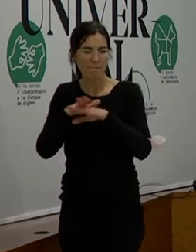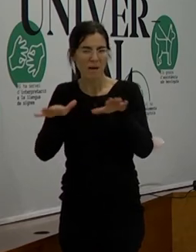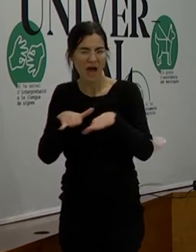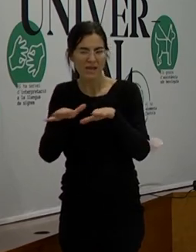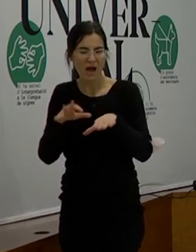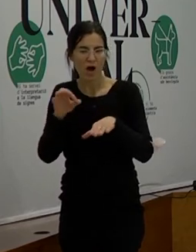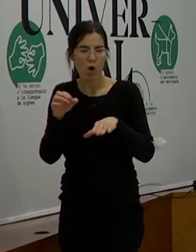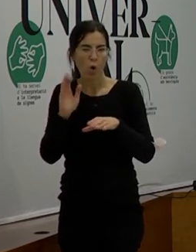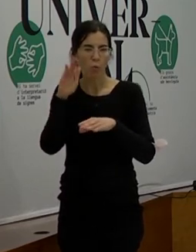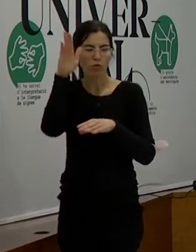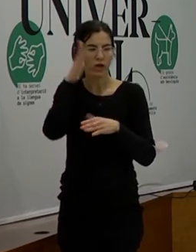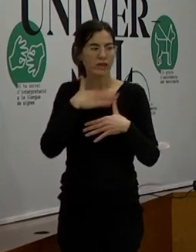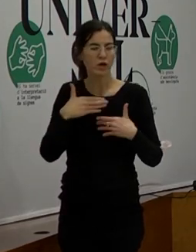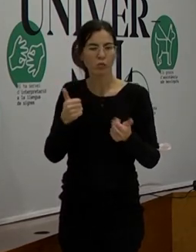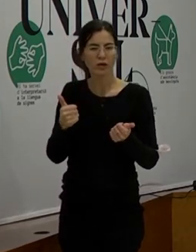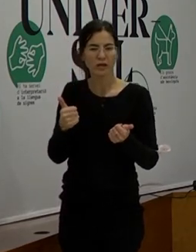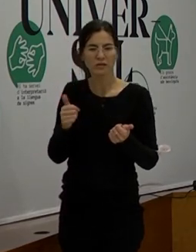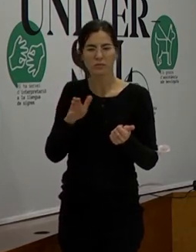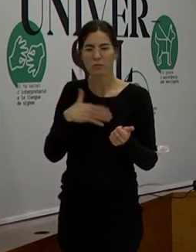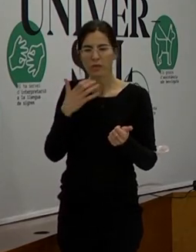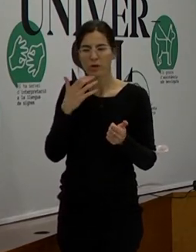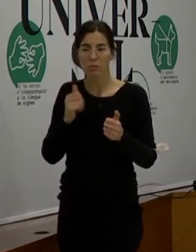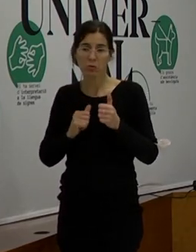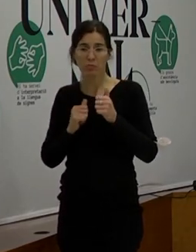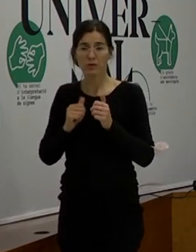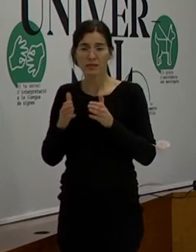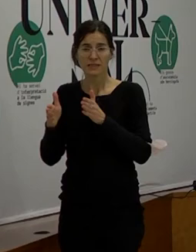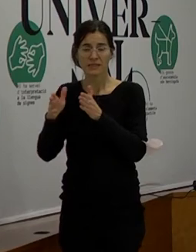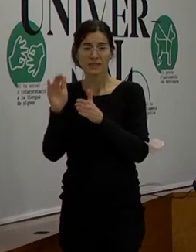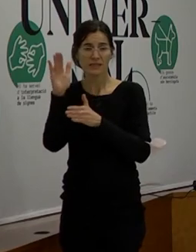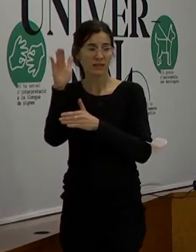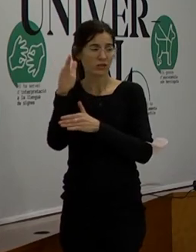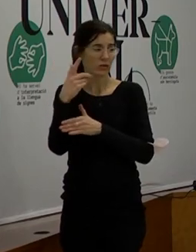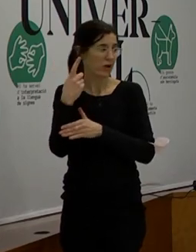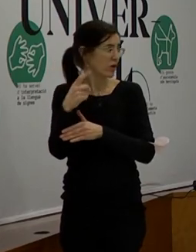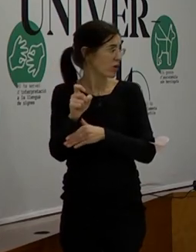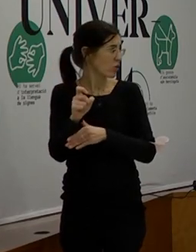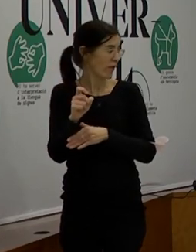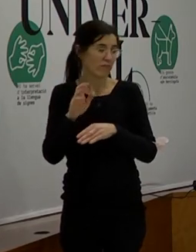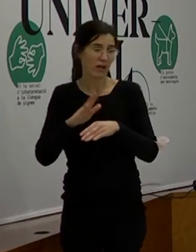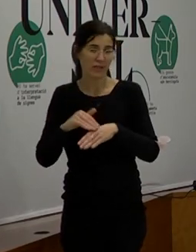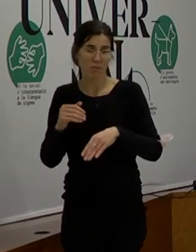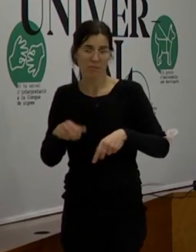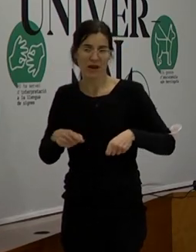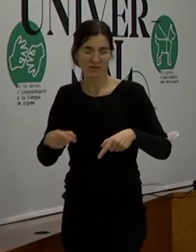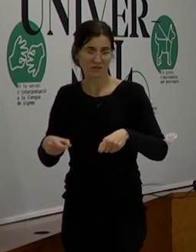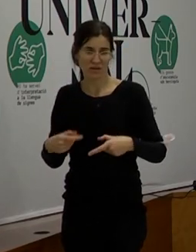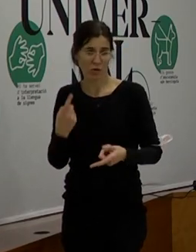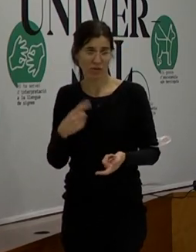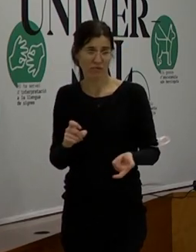muntanya, o on vulguis. Podem fer senderos? Ara no cal que diguis que és per cadira, no cal, no cal. ¿Vale?